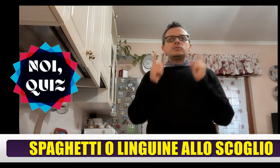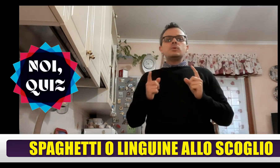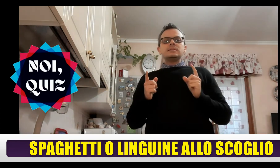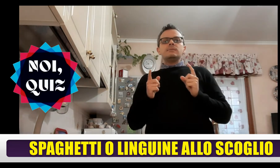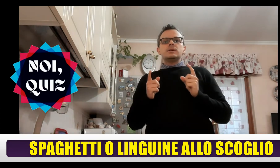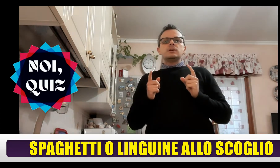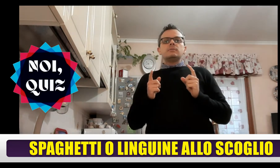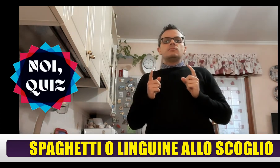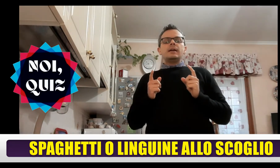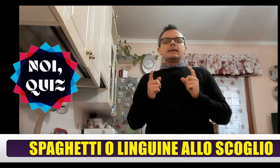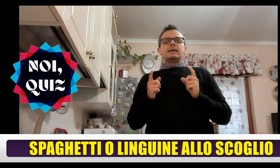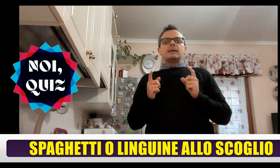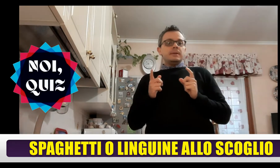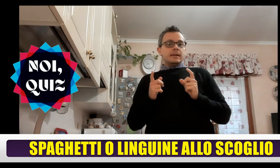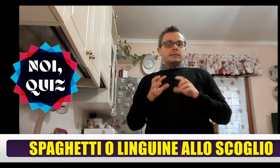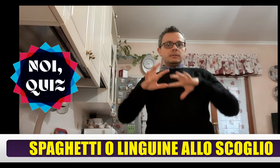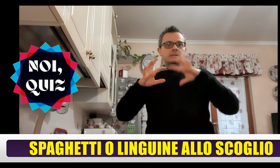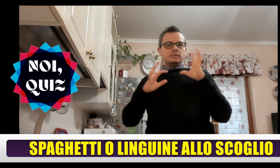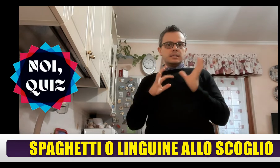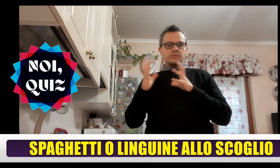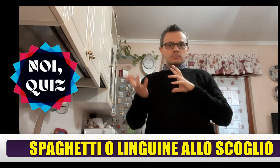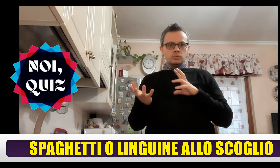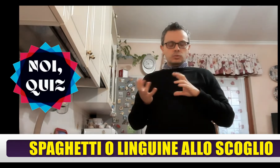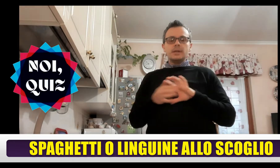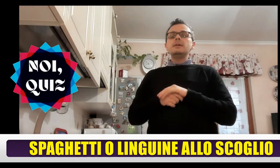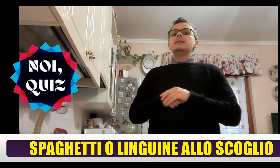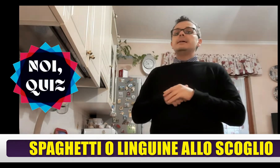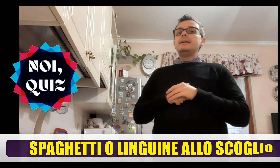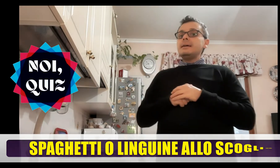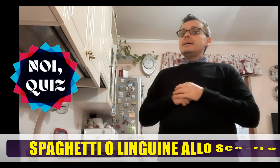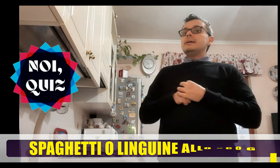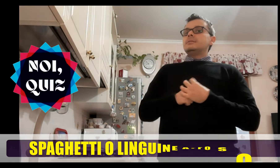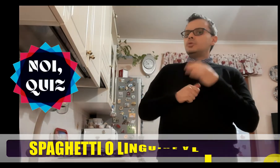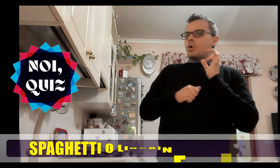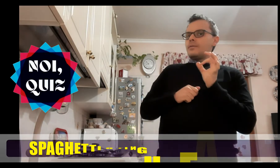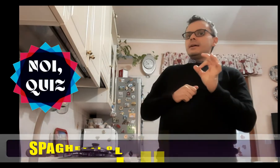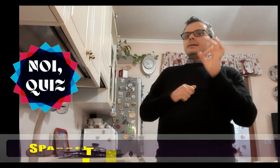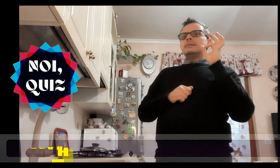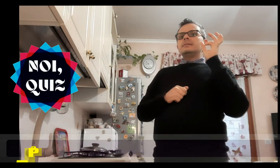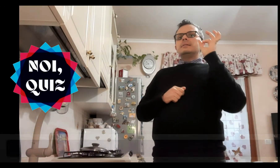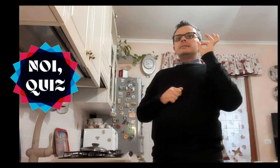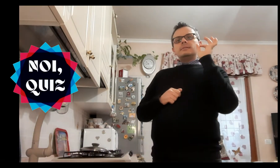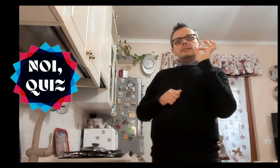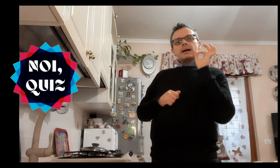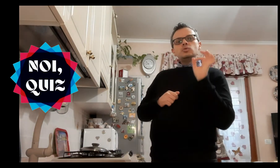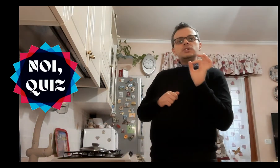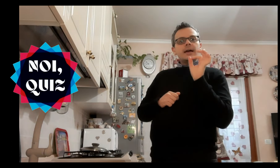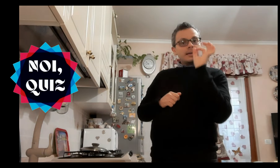quiz invece vuole anche capire le sfumature e dove la cucina è anche